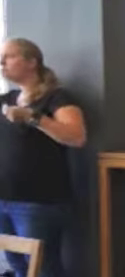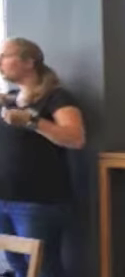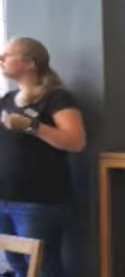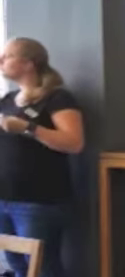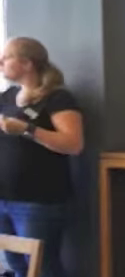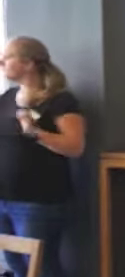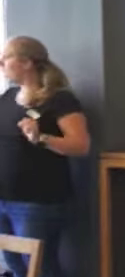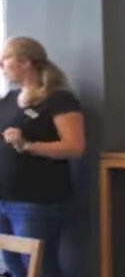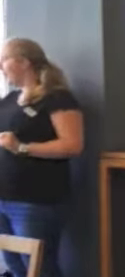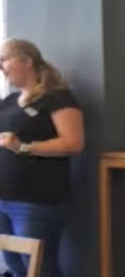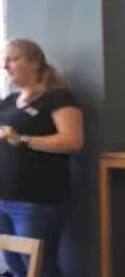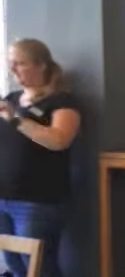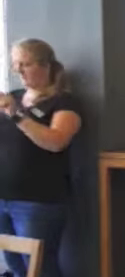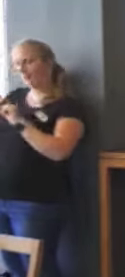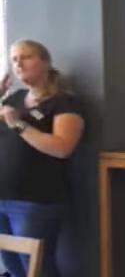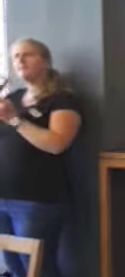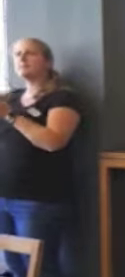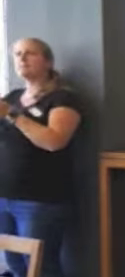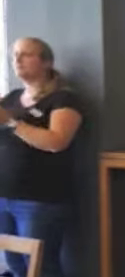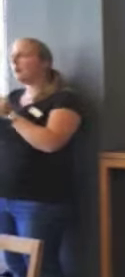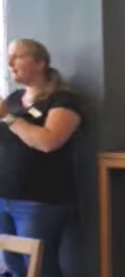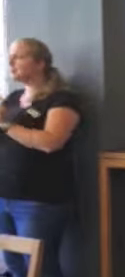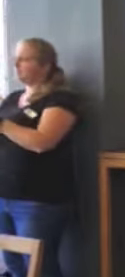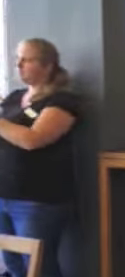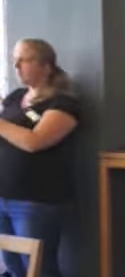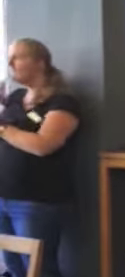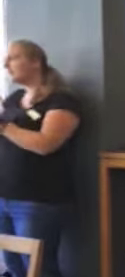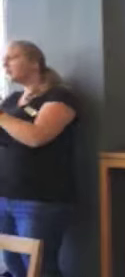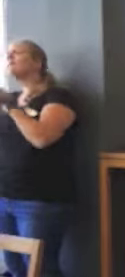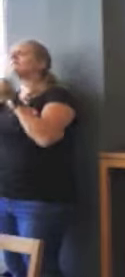ska läsa, selektera vilka papper som ska med, vad som är viktigt.